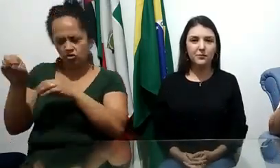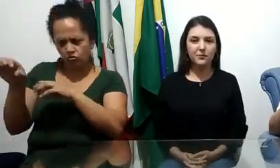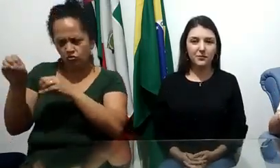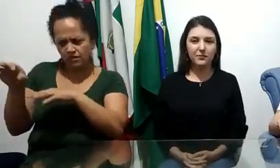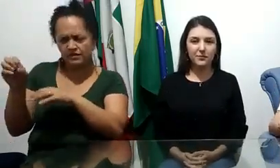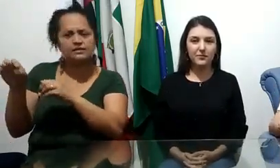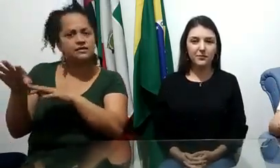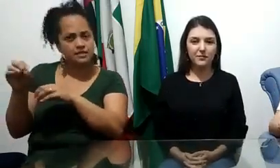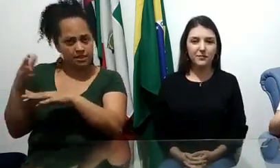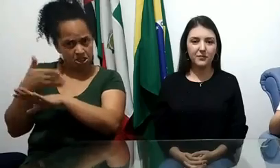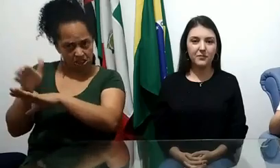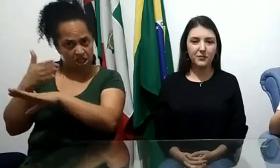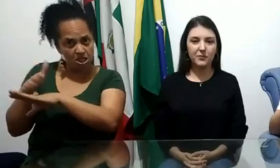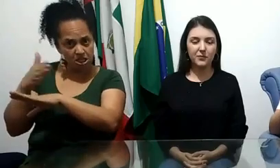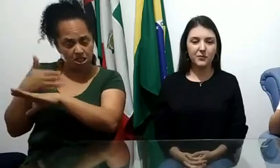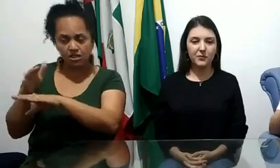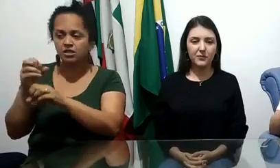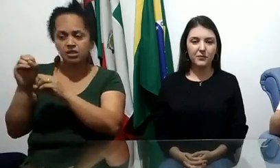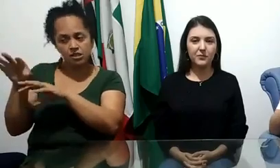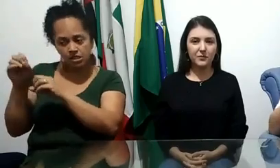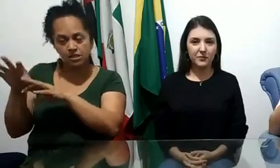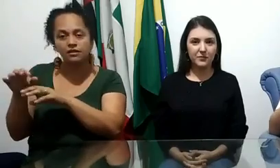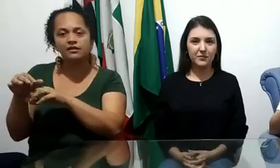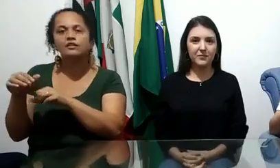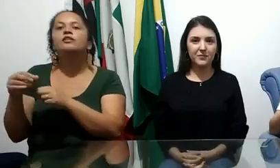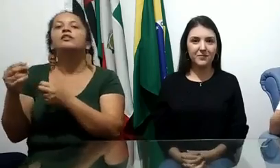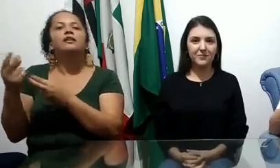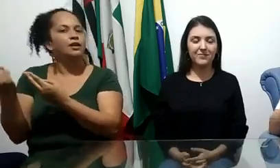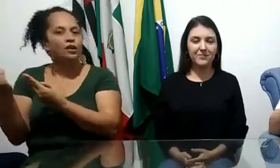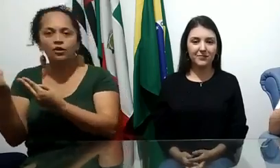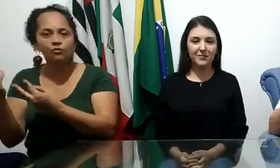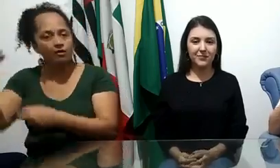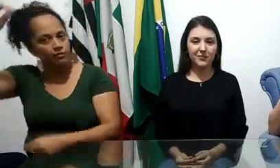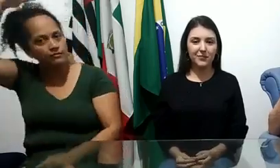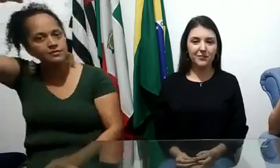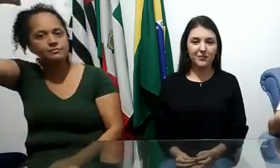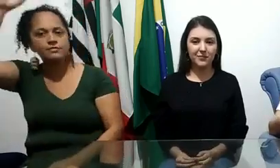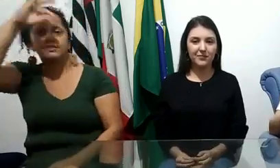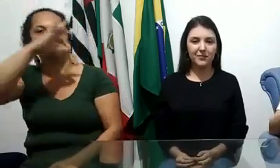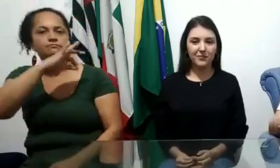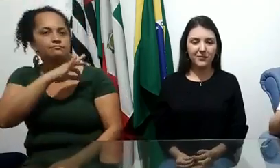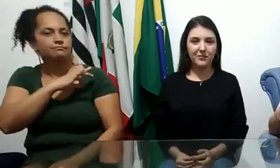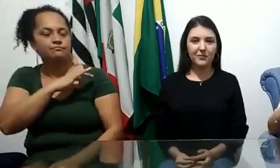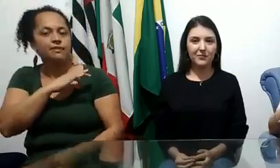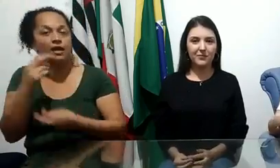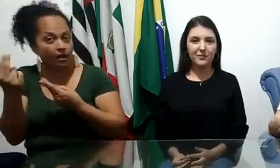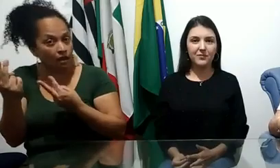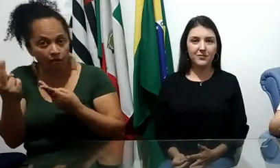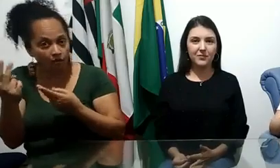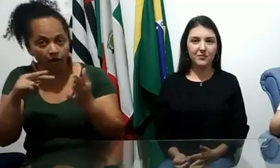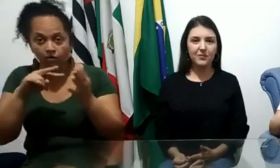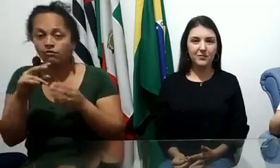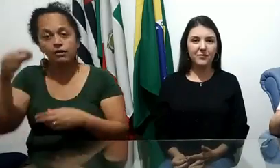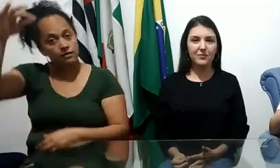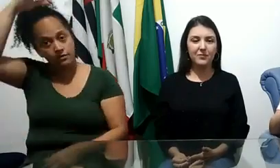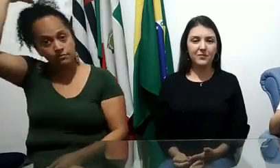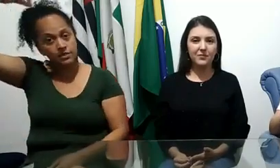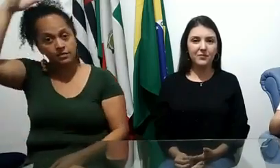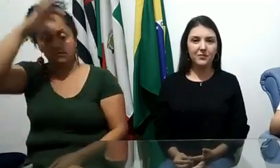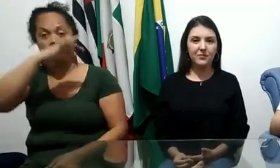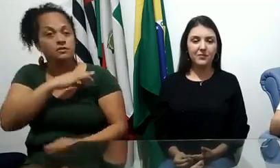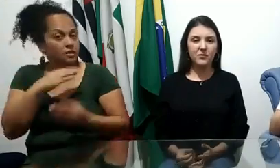Santo tem feito conosco. Ele está preparando, está nos conduzindo ao encontro do nosso rei.